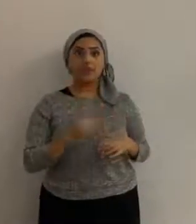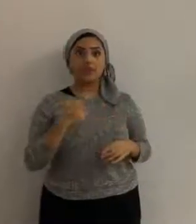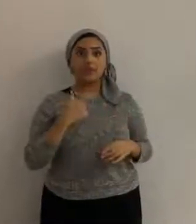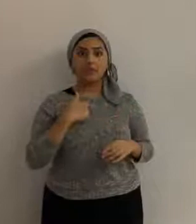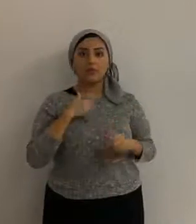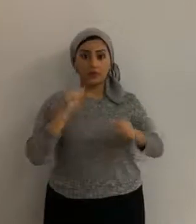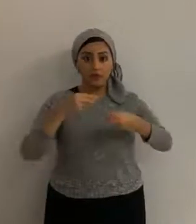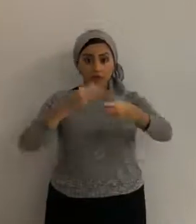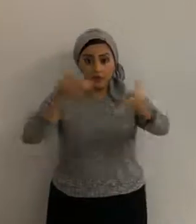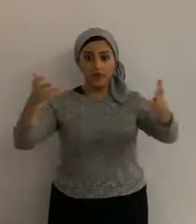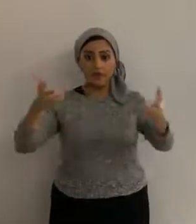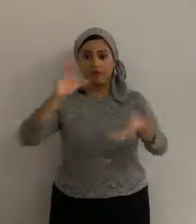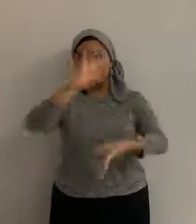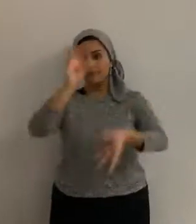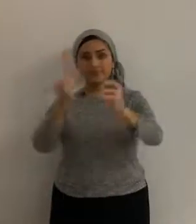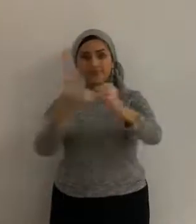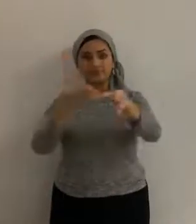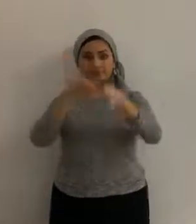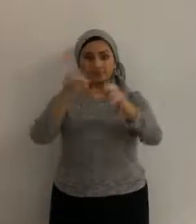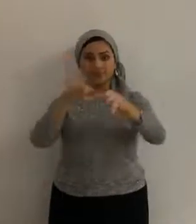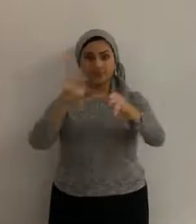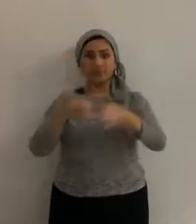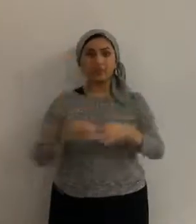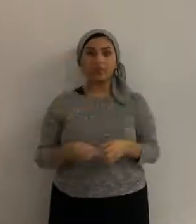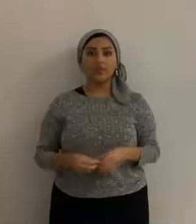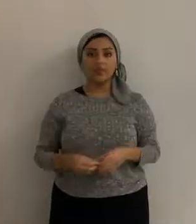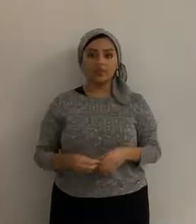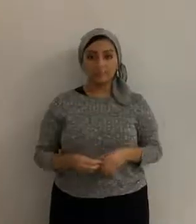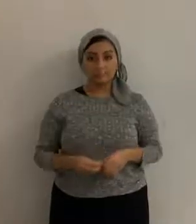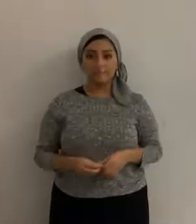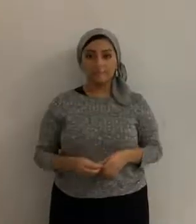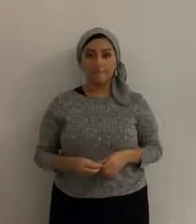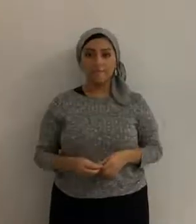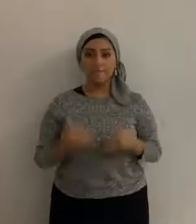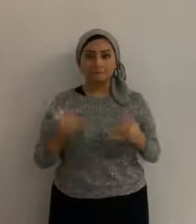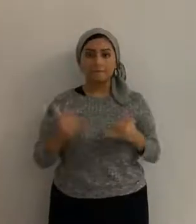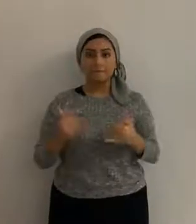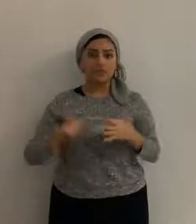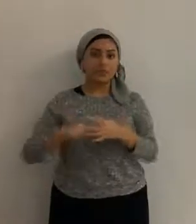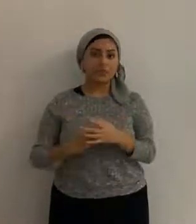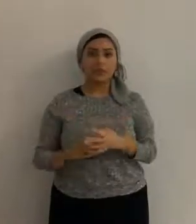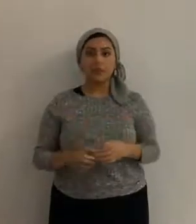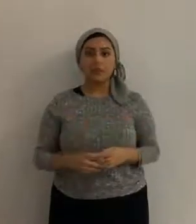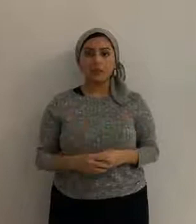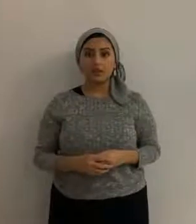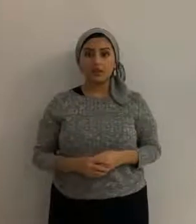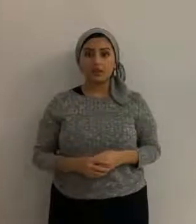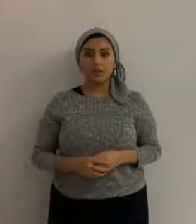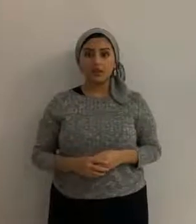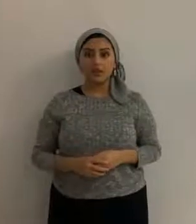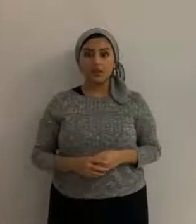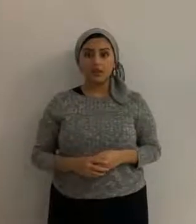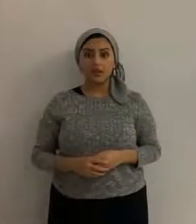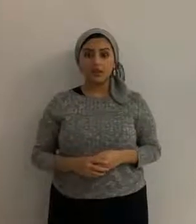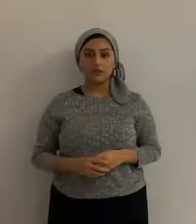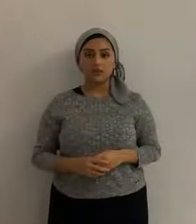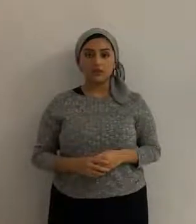conclusiones, y él ya tiene palabra profética. Vamos a iniciar entonces. Voy a presentar